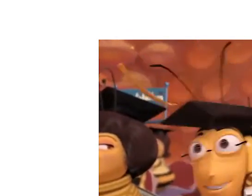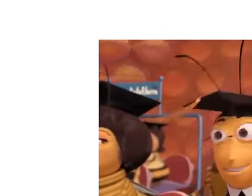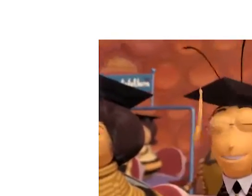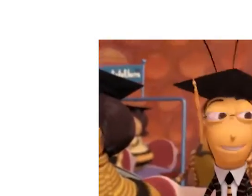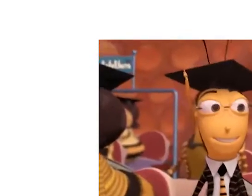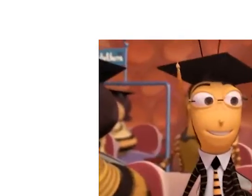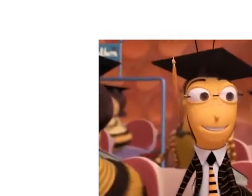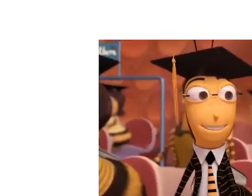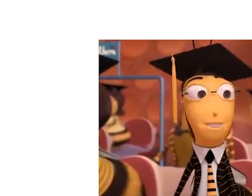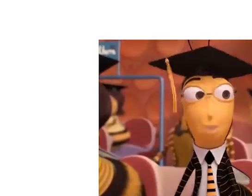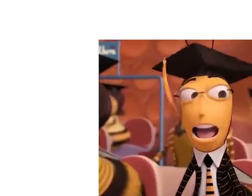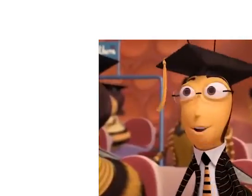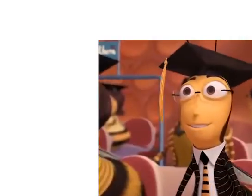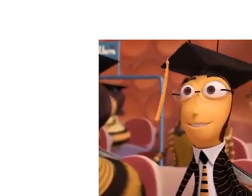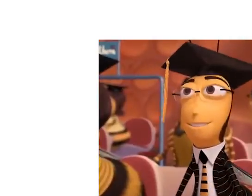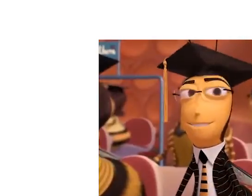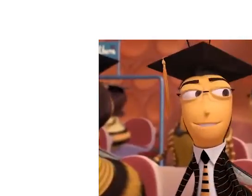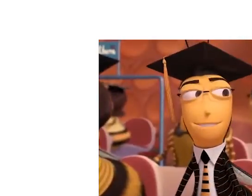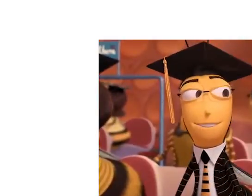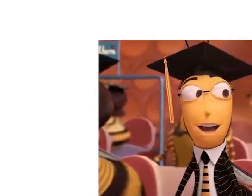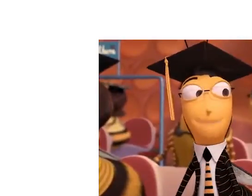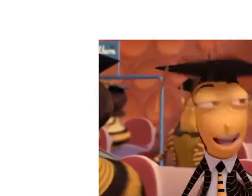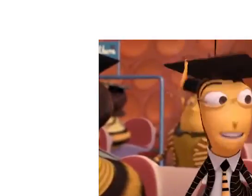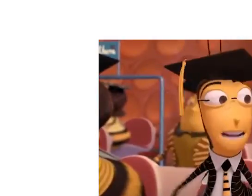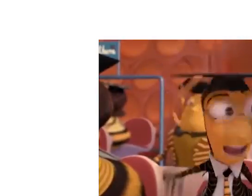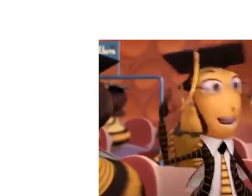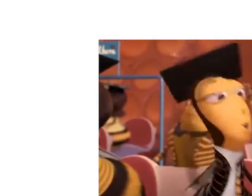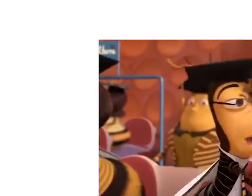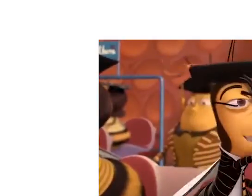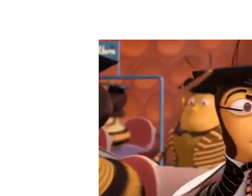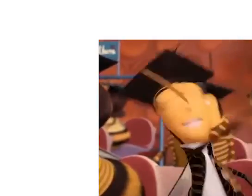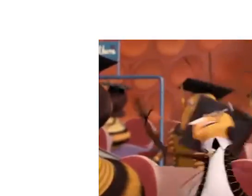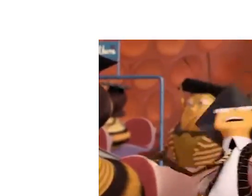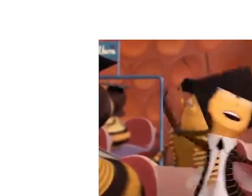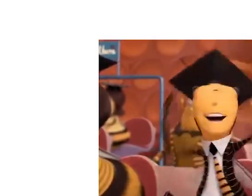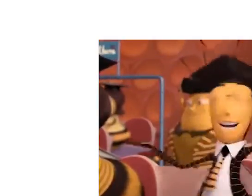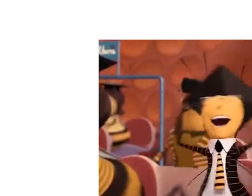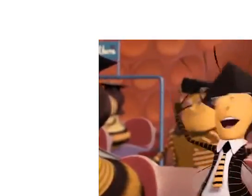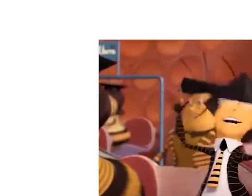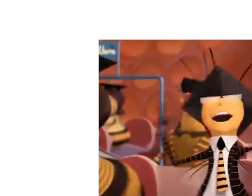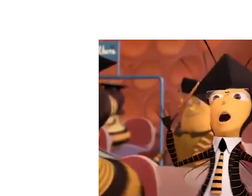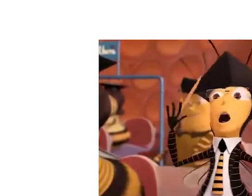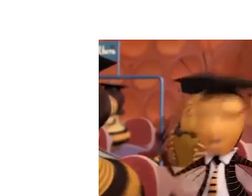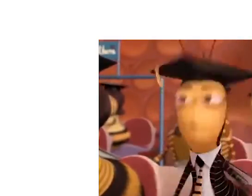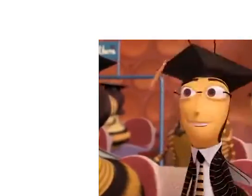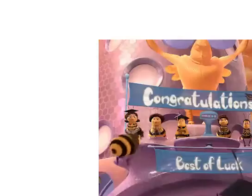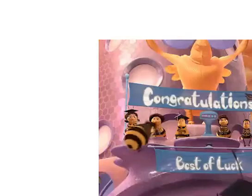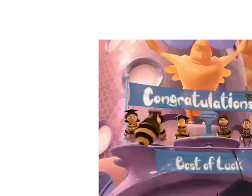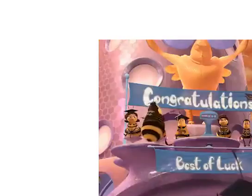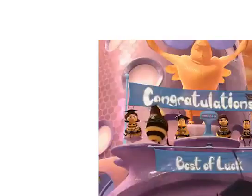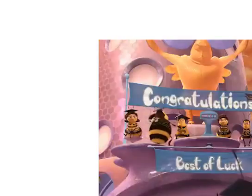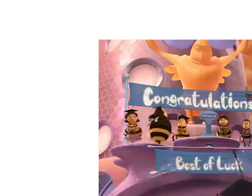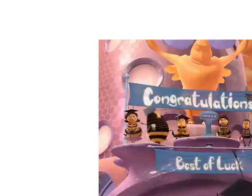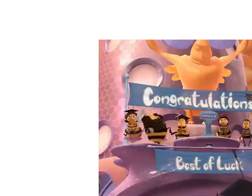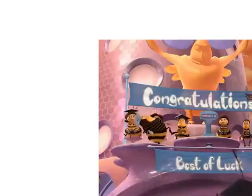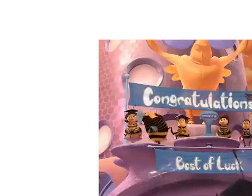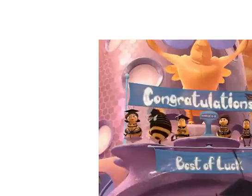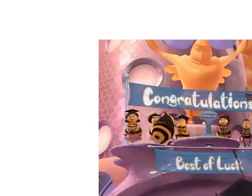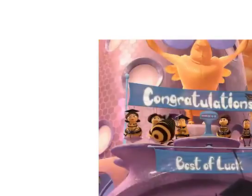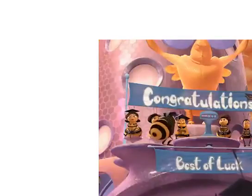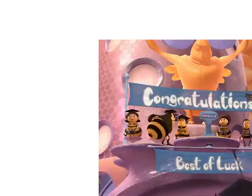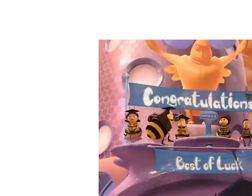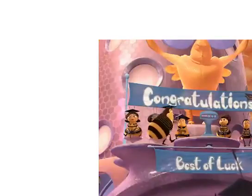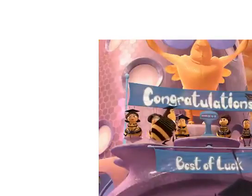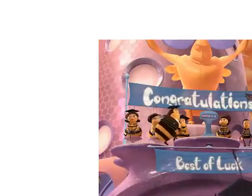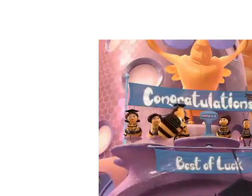É, Adam, hoje nos formamos. É isso aí. Ferroamos. Arrasamos. Aleluia! Alunos, professores,